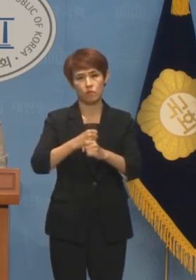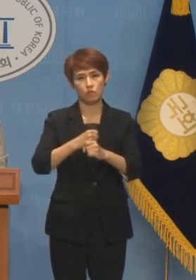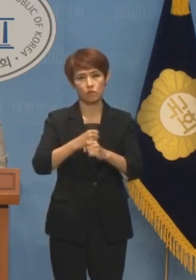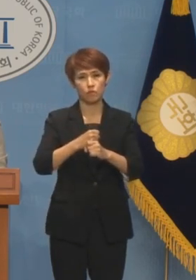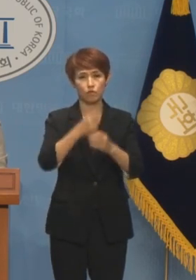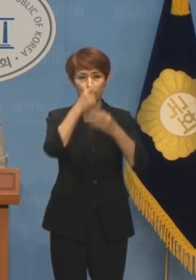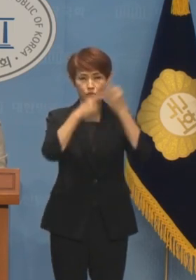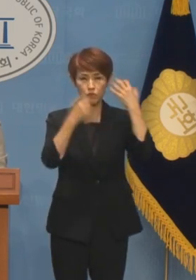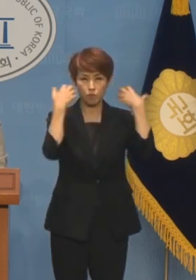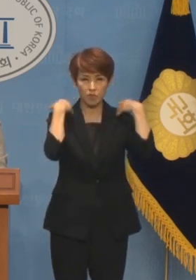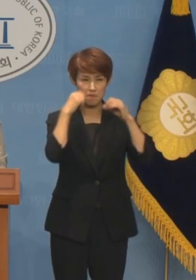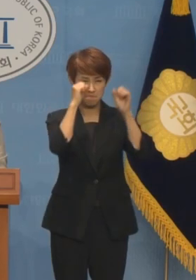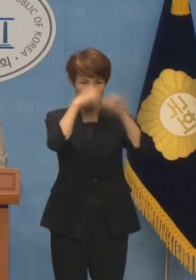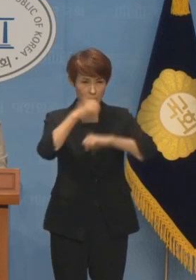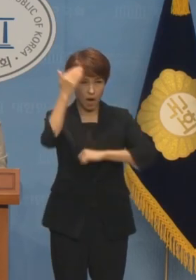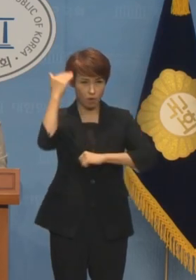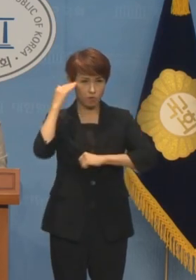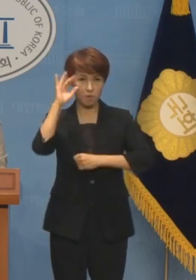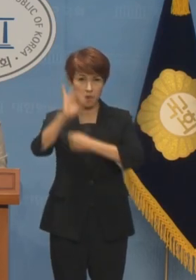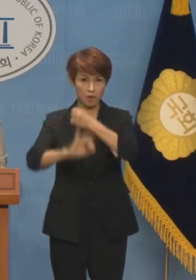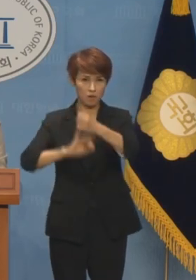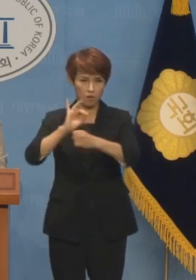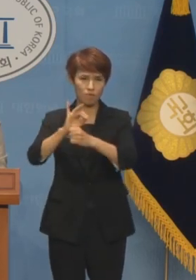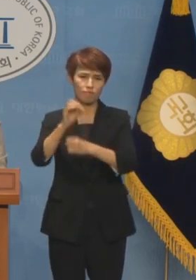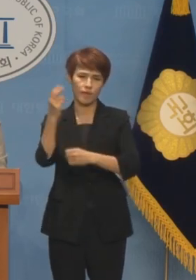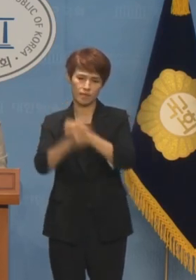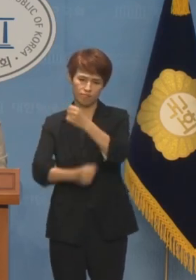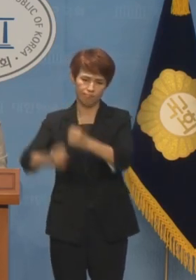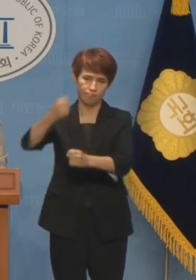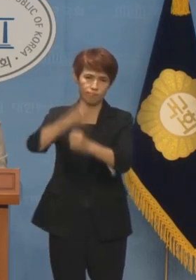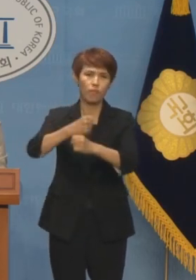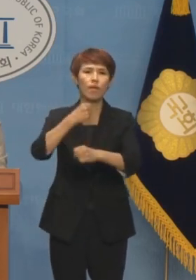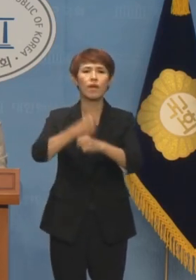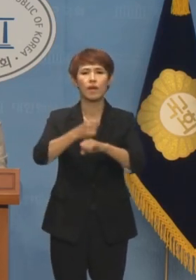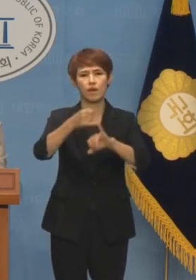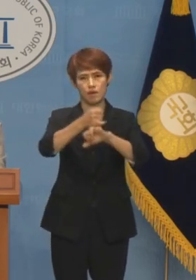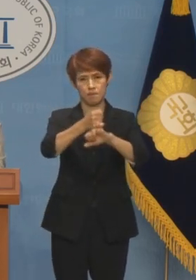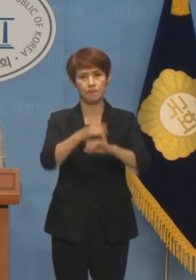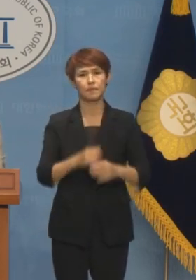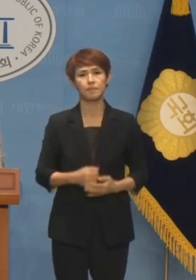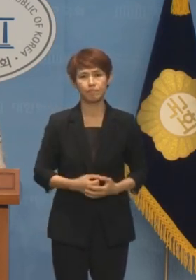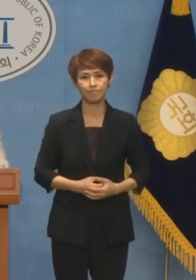망친 대한민국의 100년 대계를 다시 세우겠습니다.